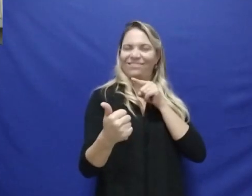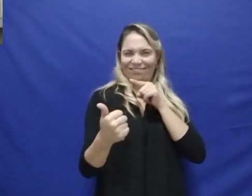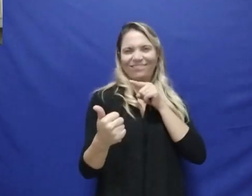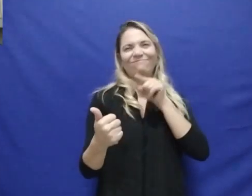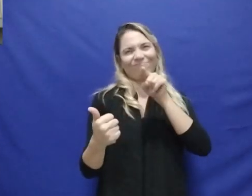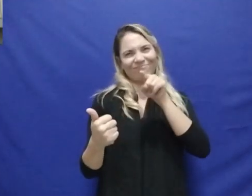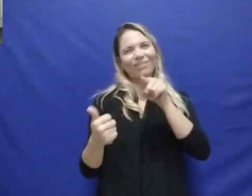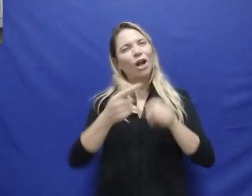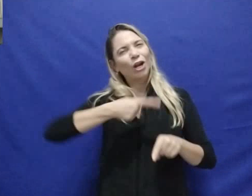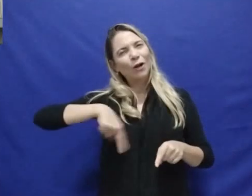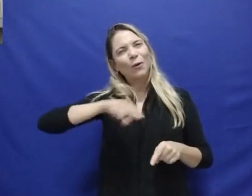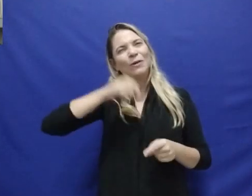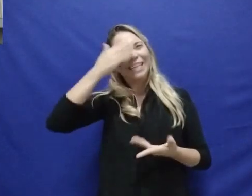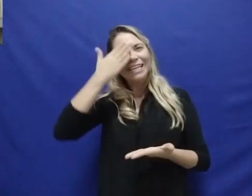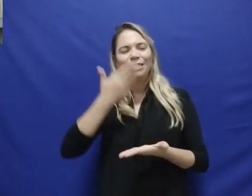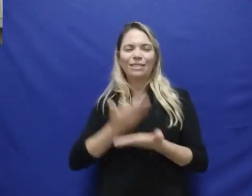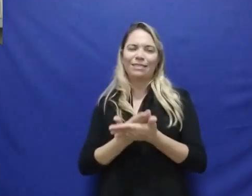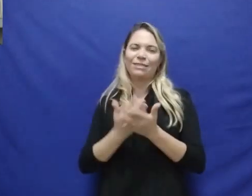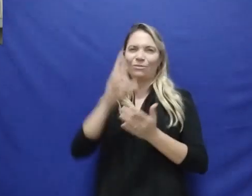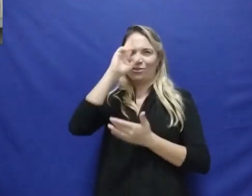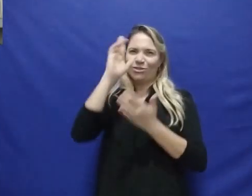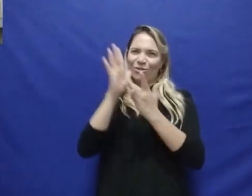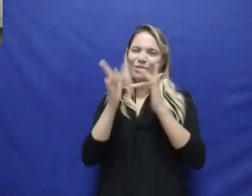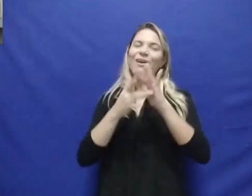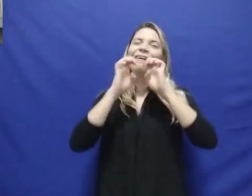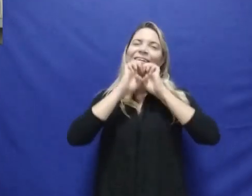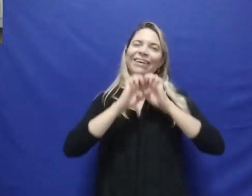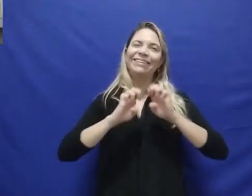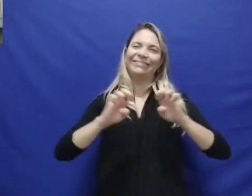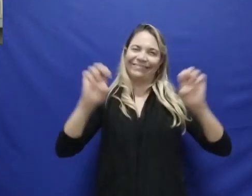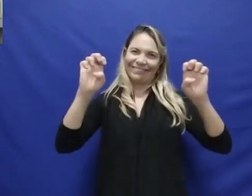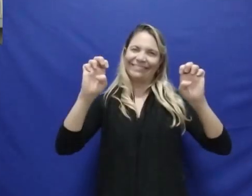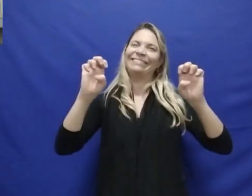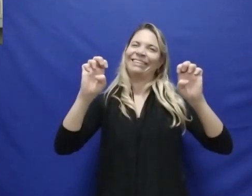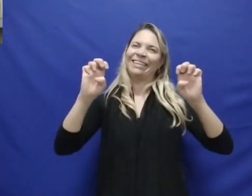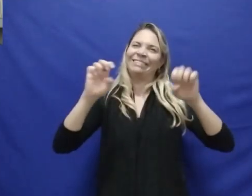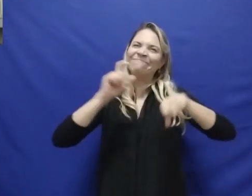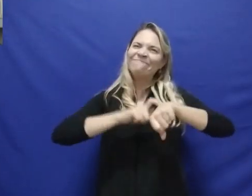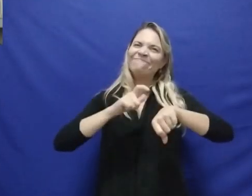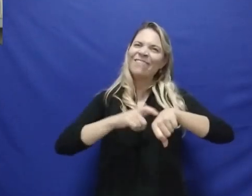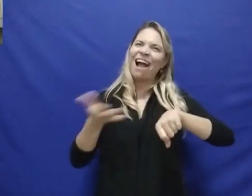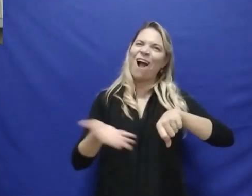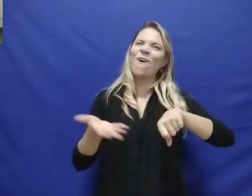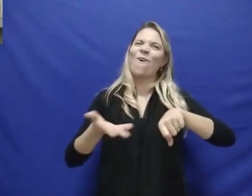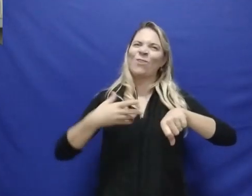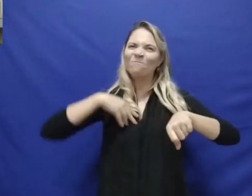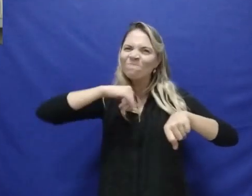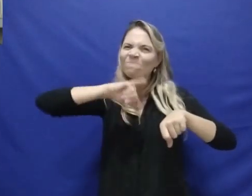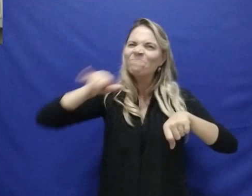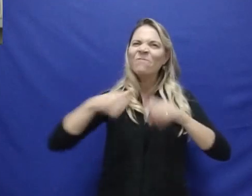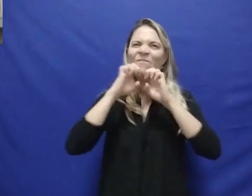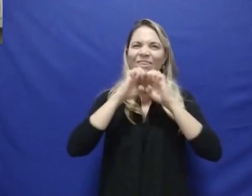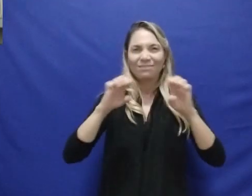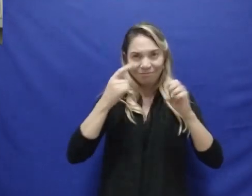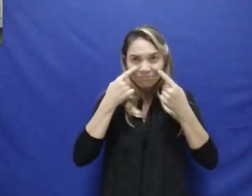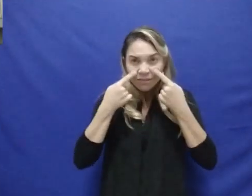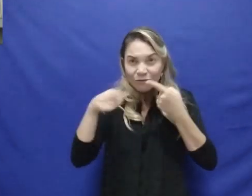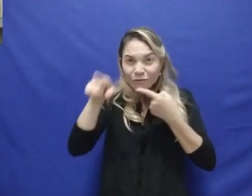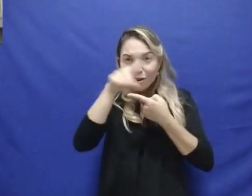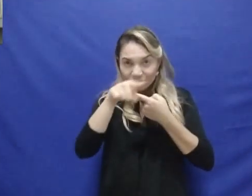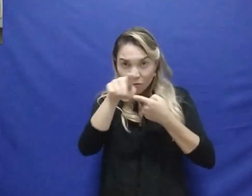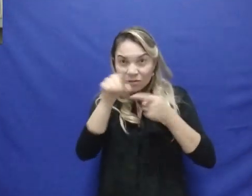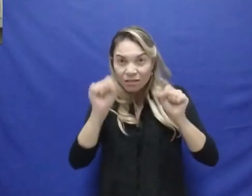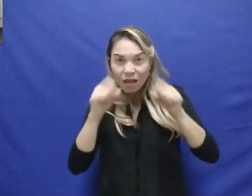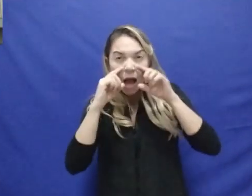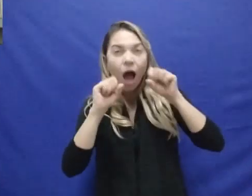eficaz continua a nos dizer: somos peregrinos e forasteiros neste mundo. A nossa jornada aqui chegará ao